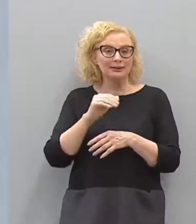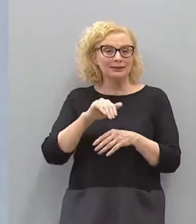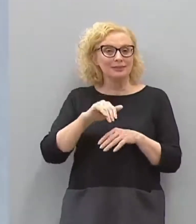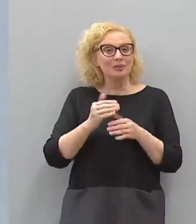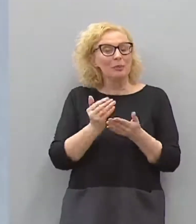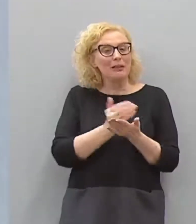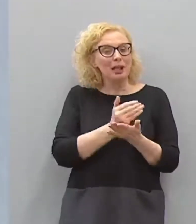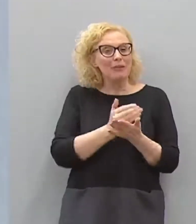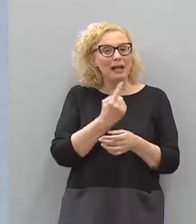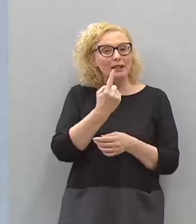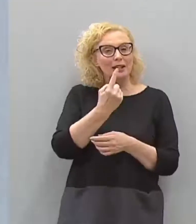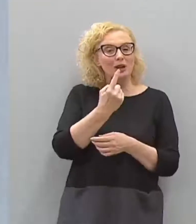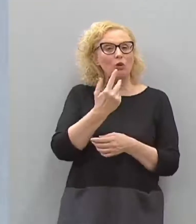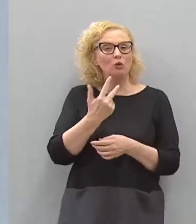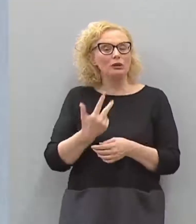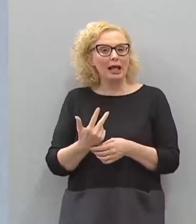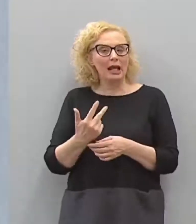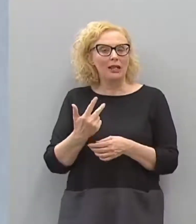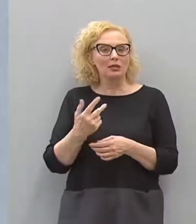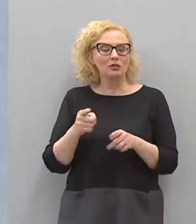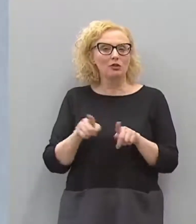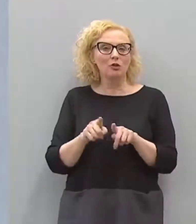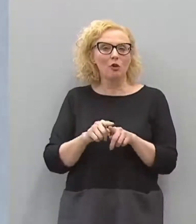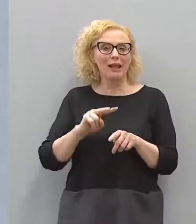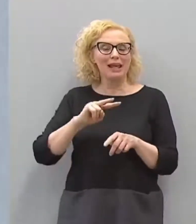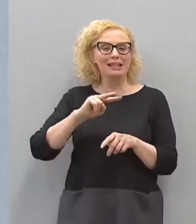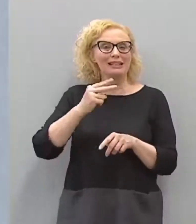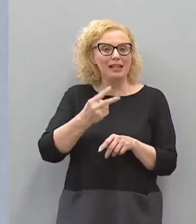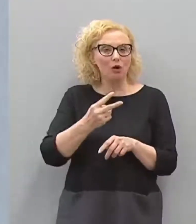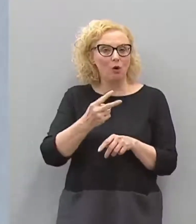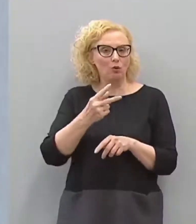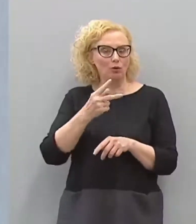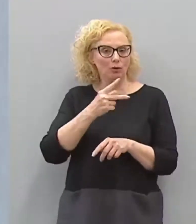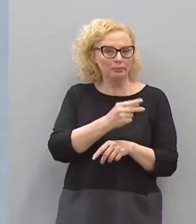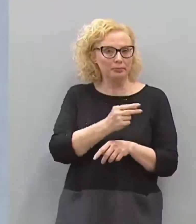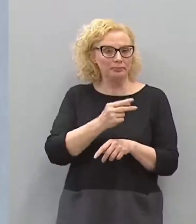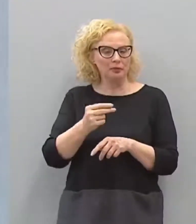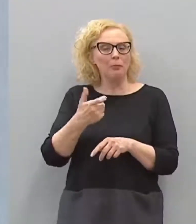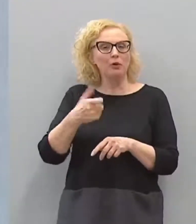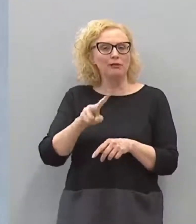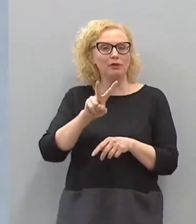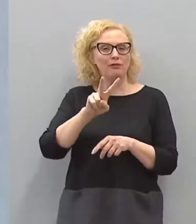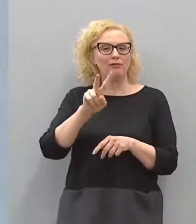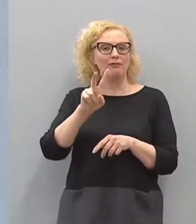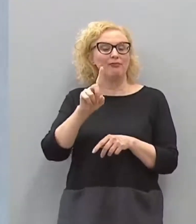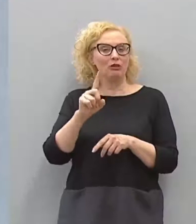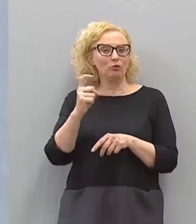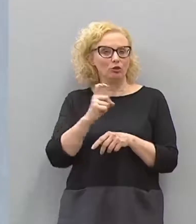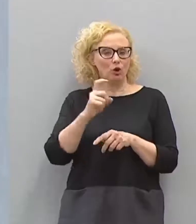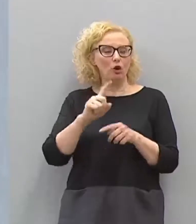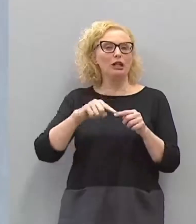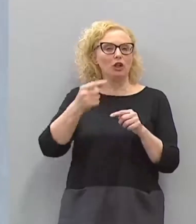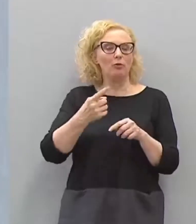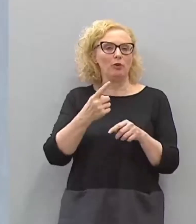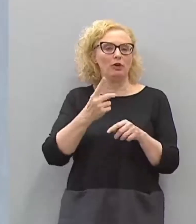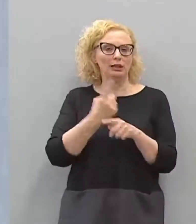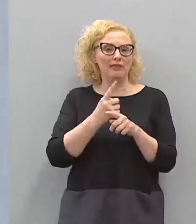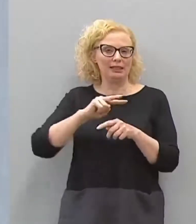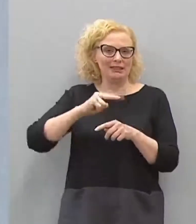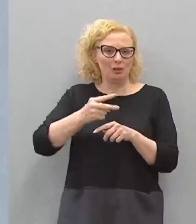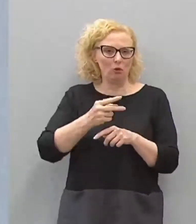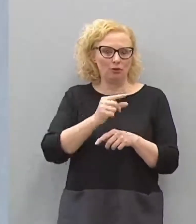per fare la seconda dose perché sappiamo che chi viene vaccinato dopo 21 giorni deve effettuare la seconda dose del vaccino quindi non